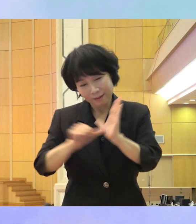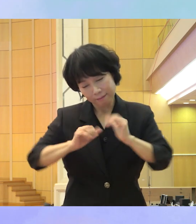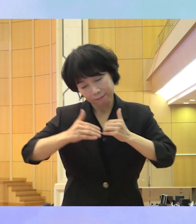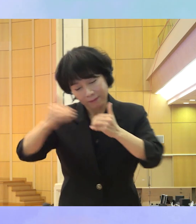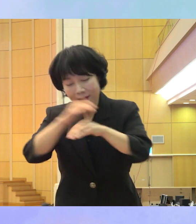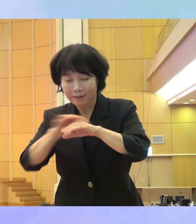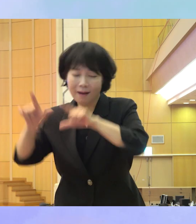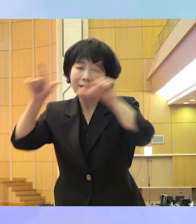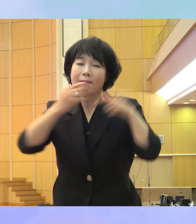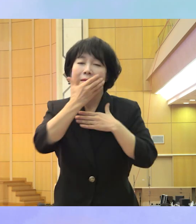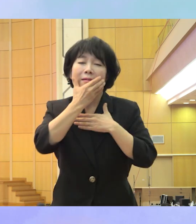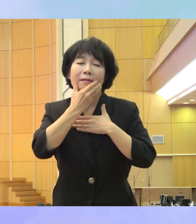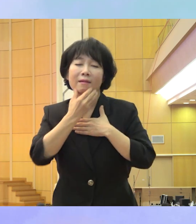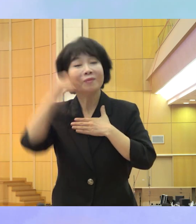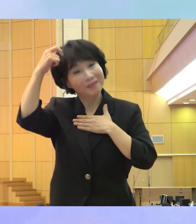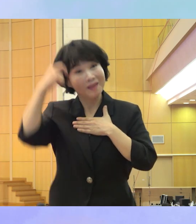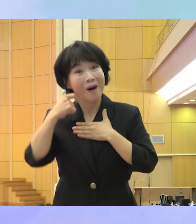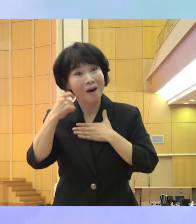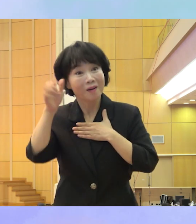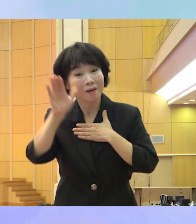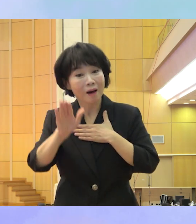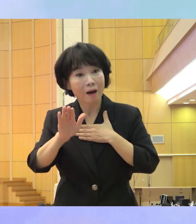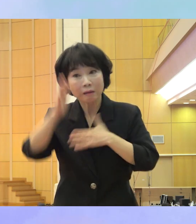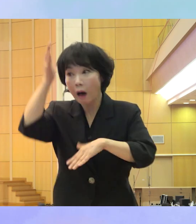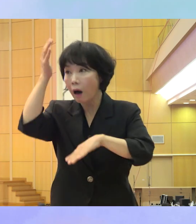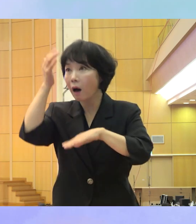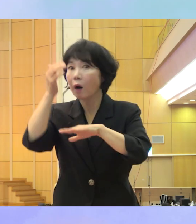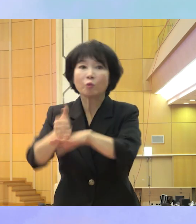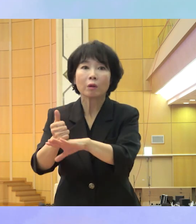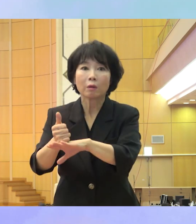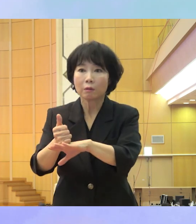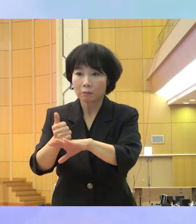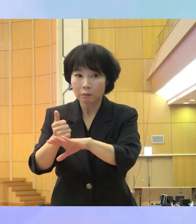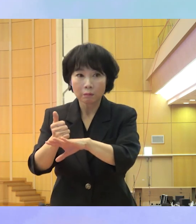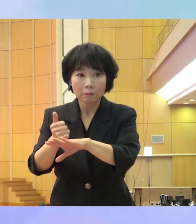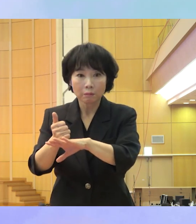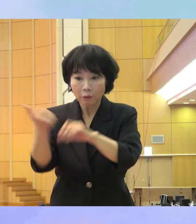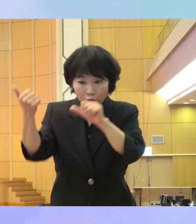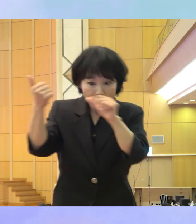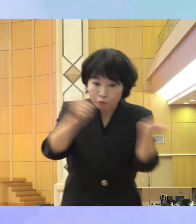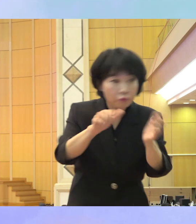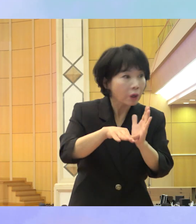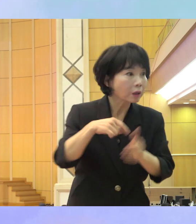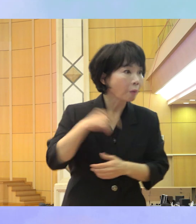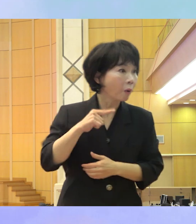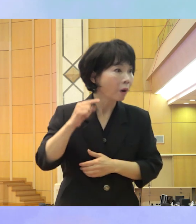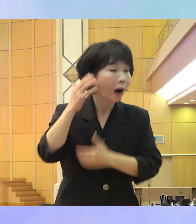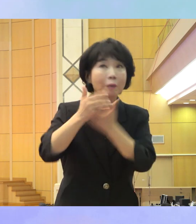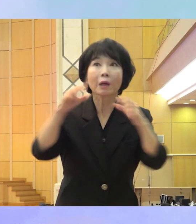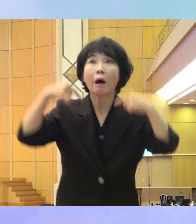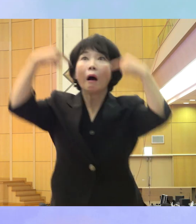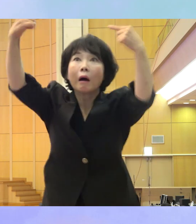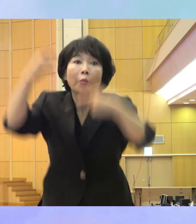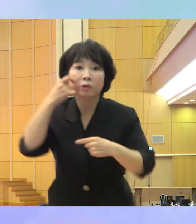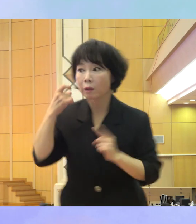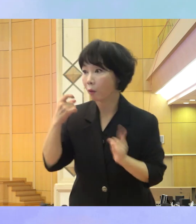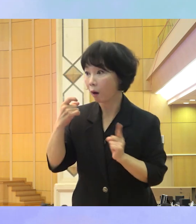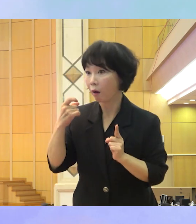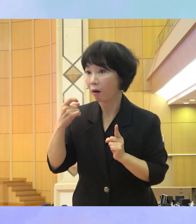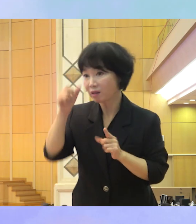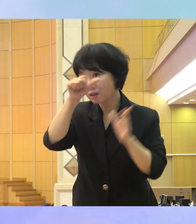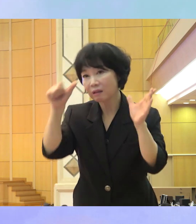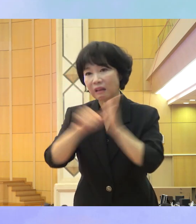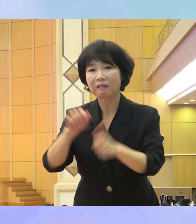하더라도, 행복했다 하더라도 죽을 때, 인생 마칠 때 천국 못 가면 그건 인생 잘 살은 게